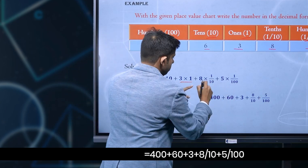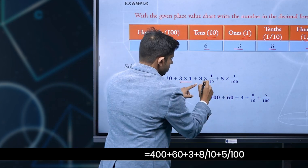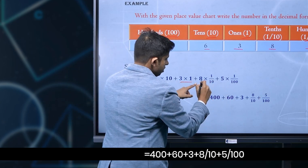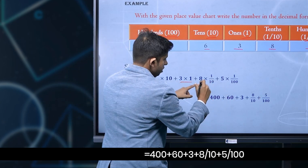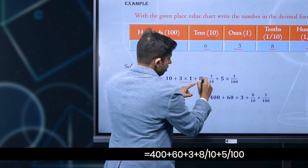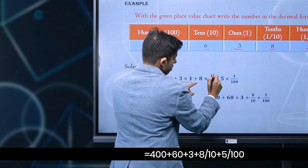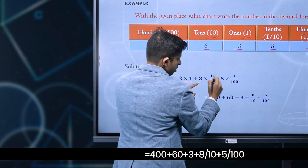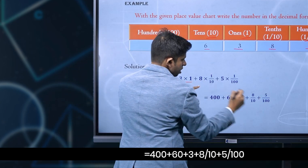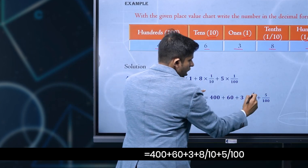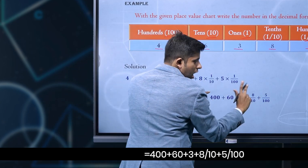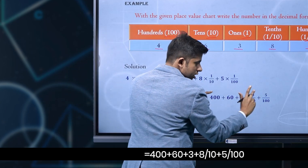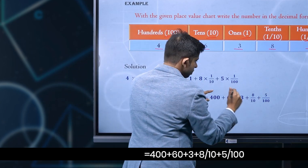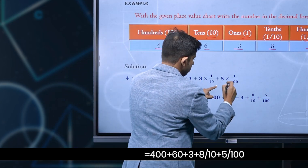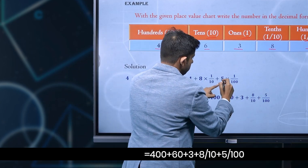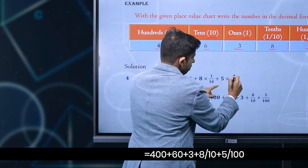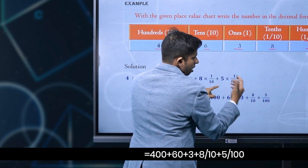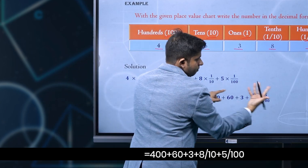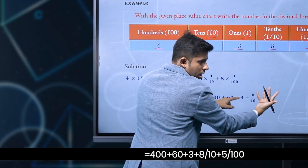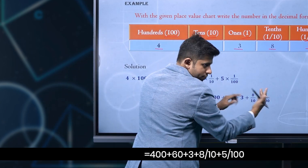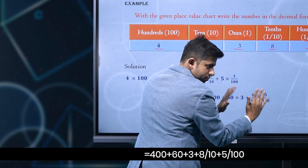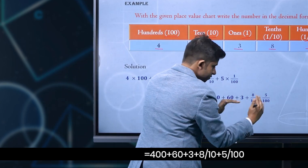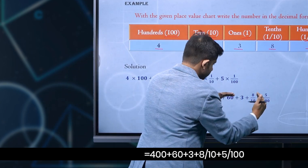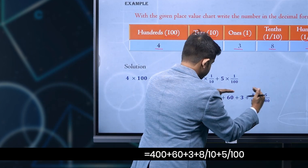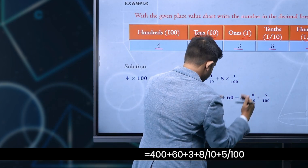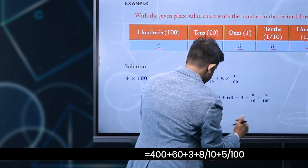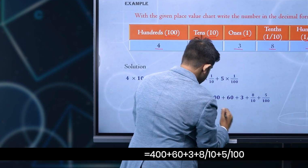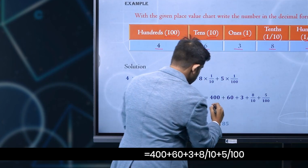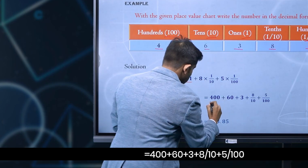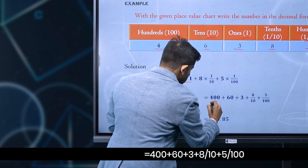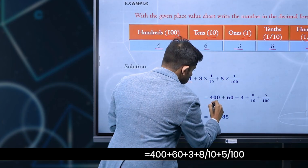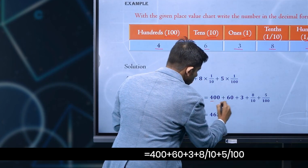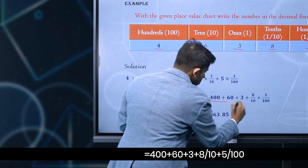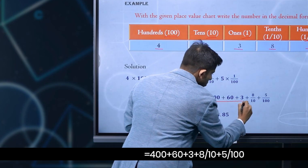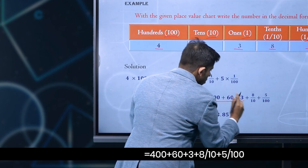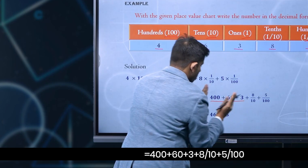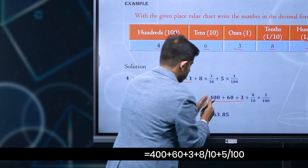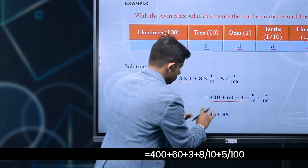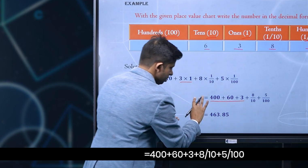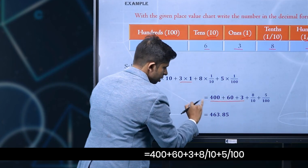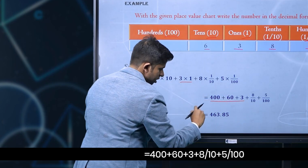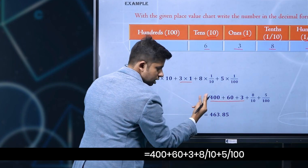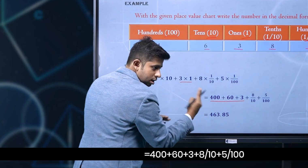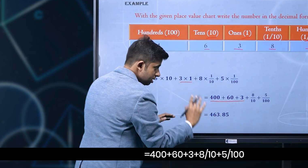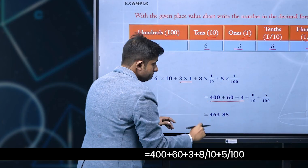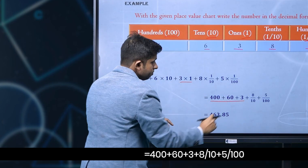बरोबर 400 अधिक 60 अधिक 3 अधिक 8 भागिले 10 अधिक 5 भागिले